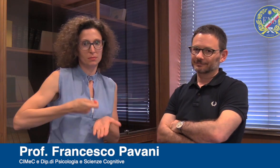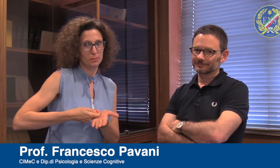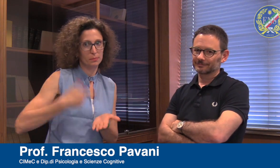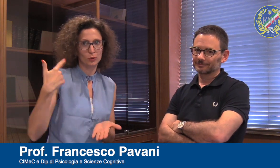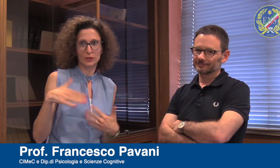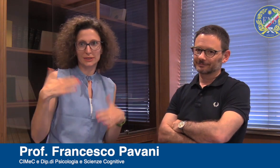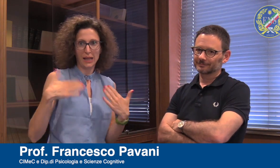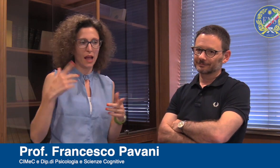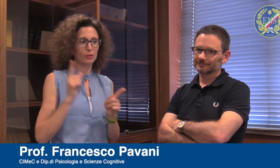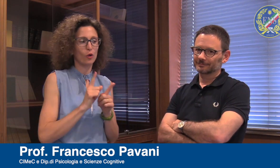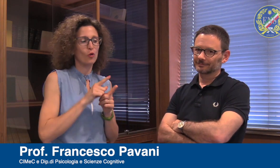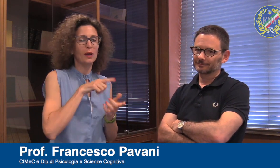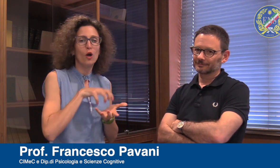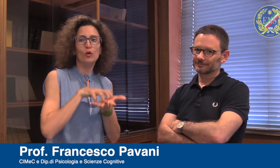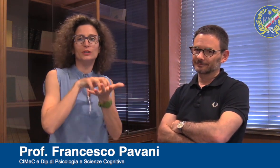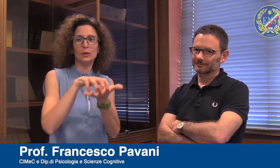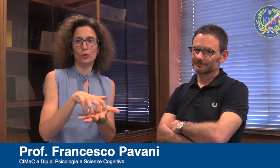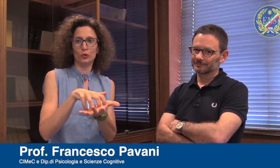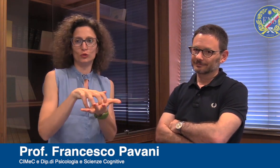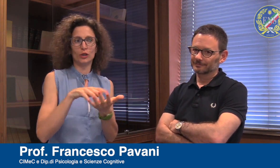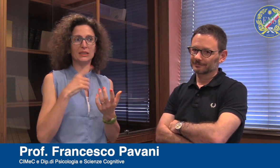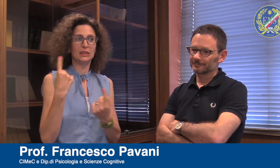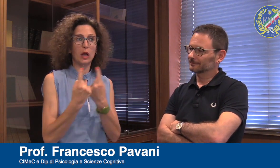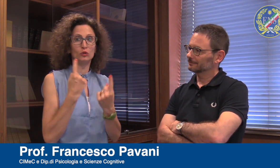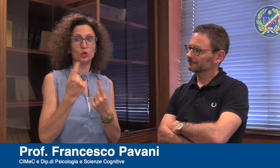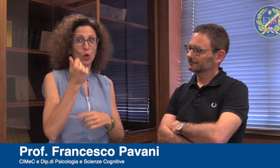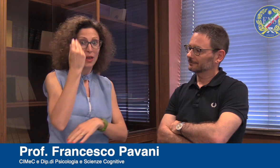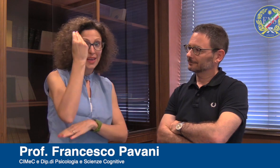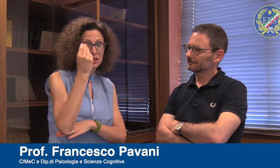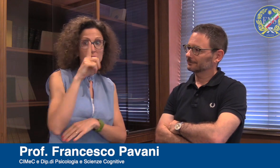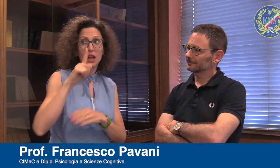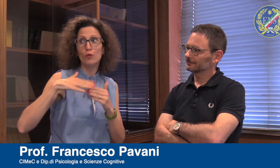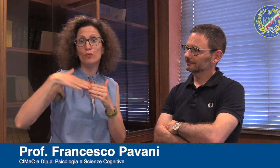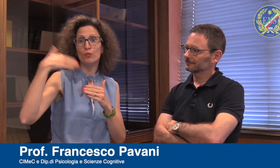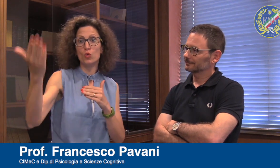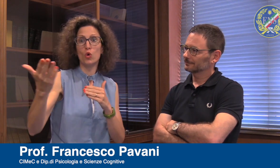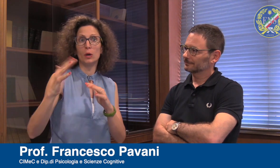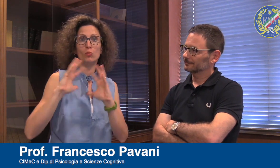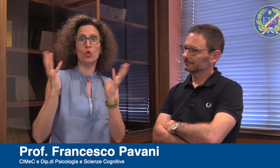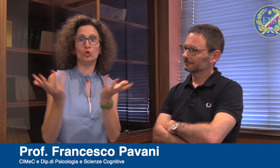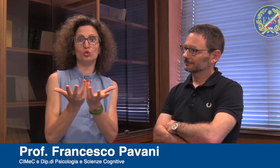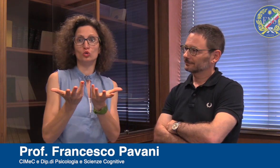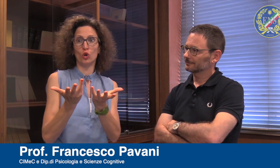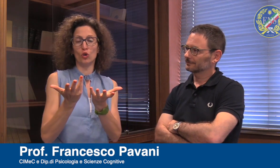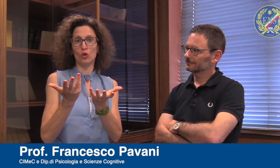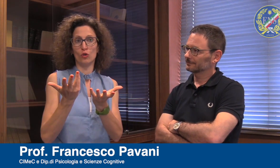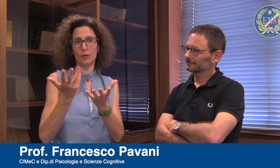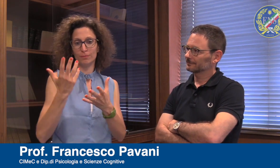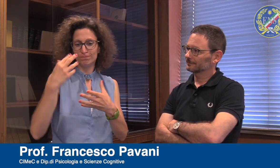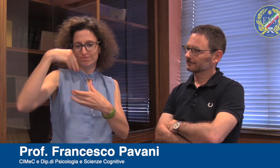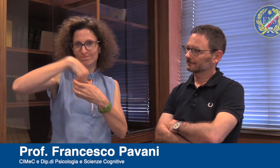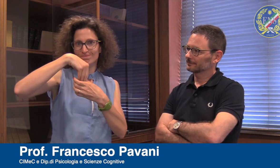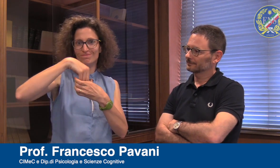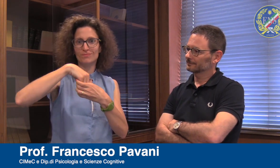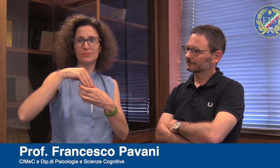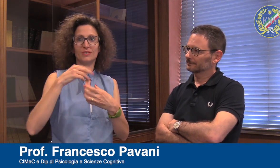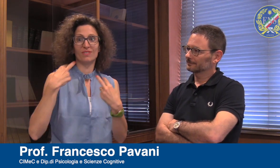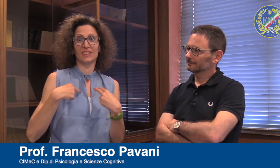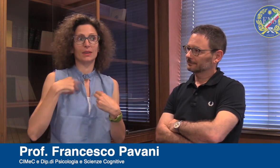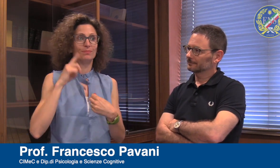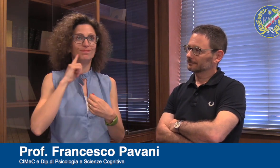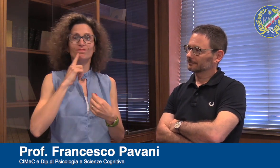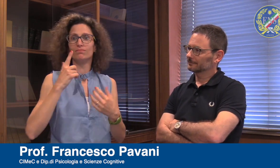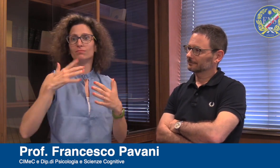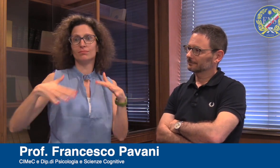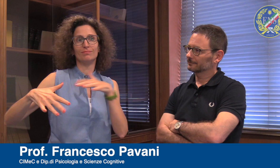Ringrazio per la sua risposta molto importante, come lo riteniamo un contributo non solo per l'ente ma anche per tutte